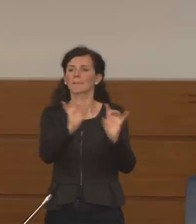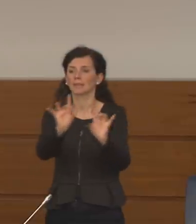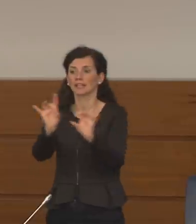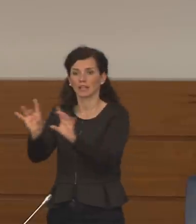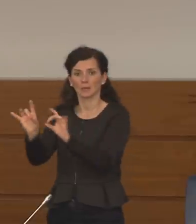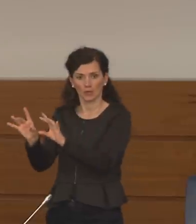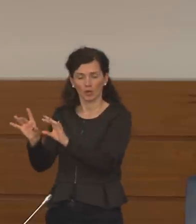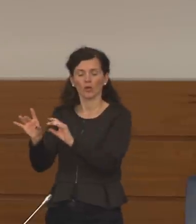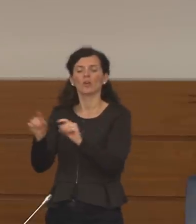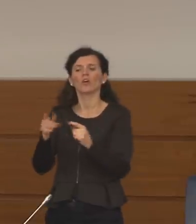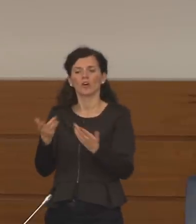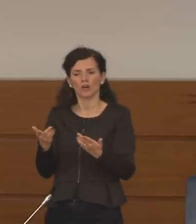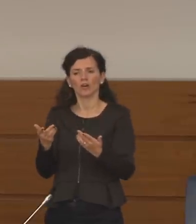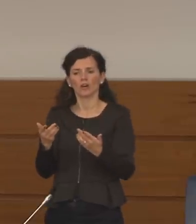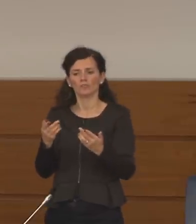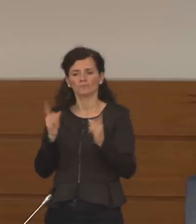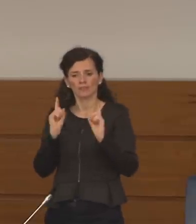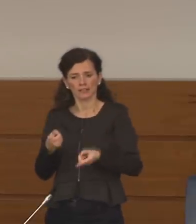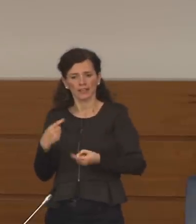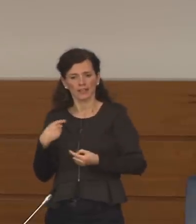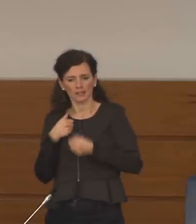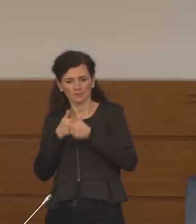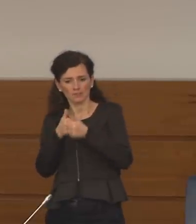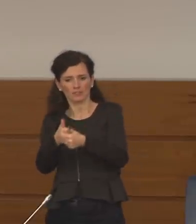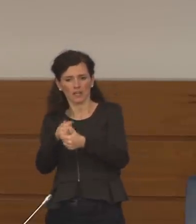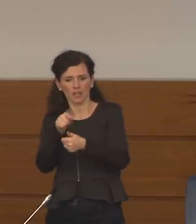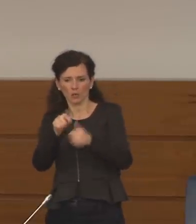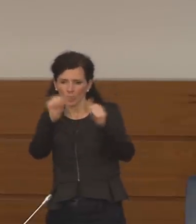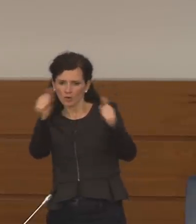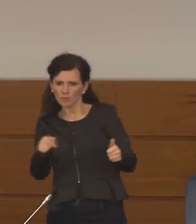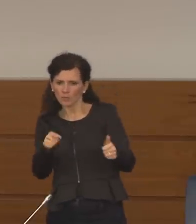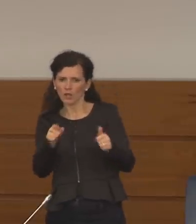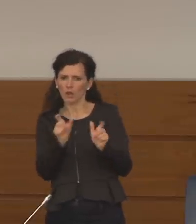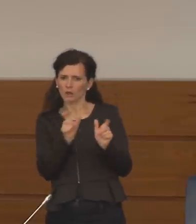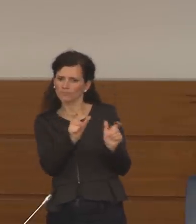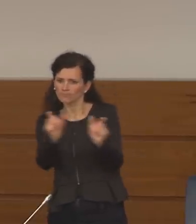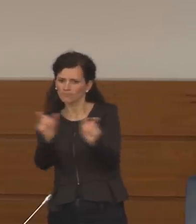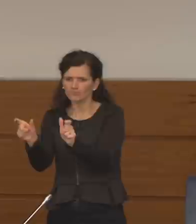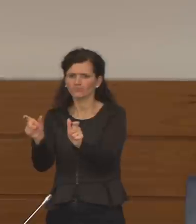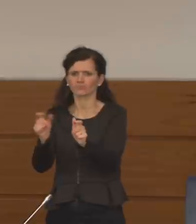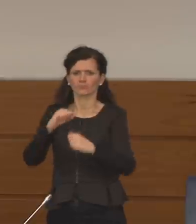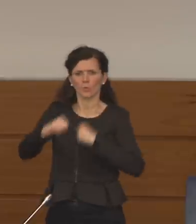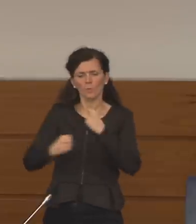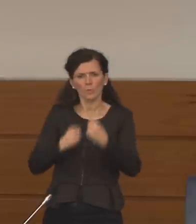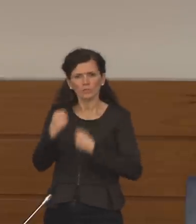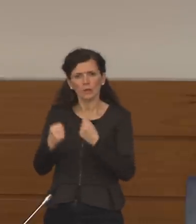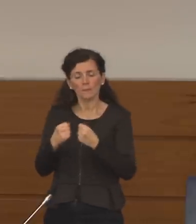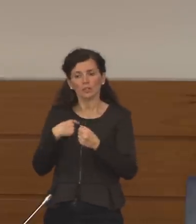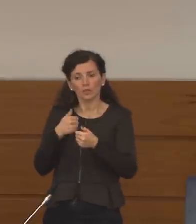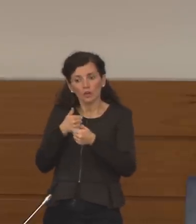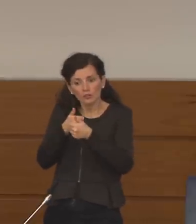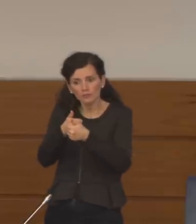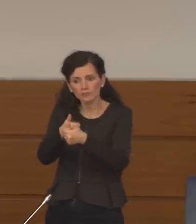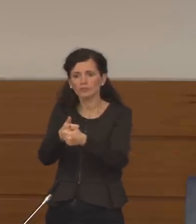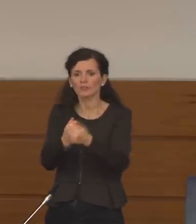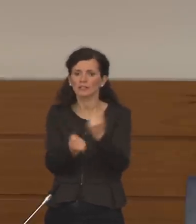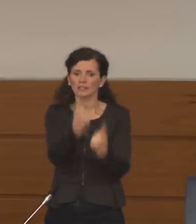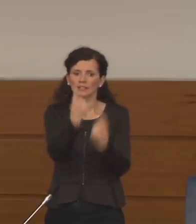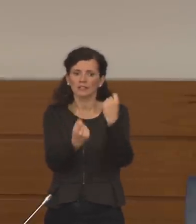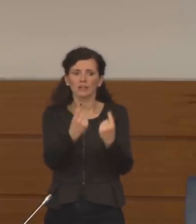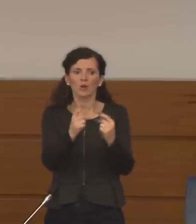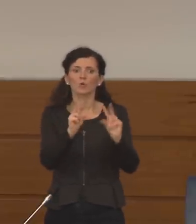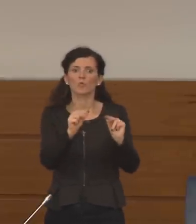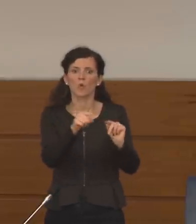tenere conto dei vari modelli ma dobbiamo tener conto soprattutto degli andamenti sia dei nuovi casi